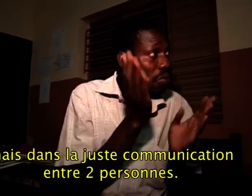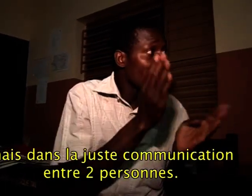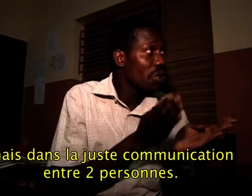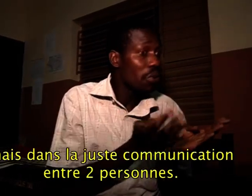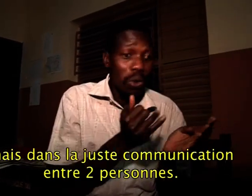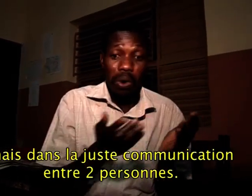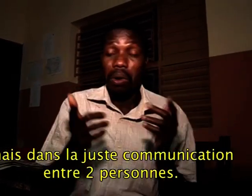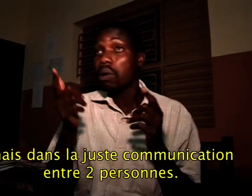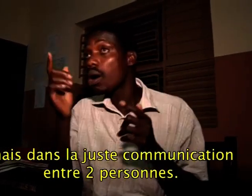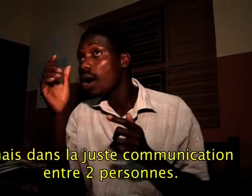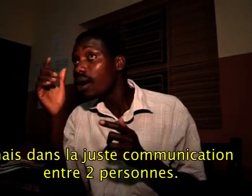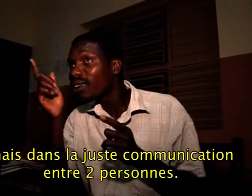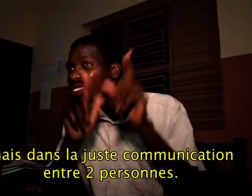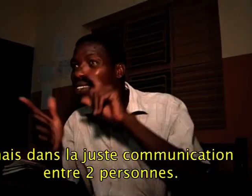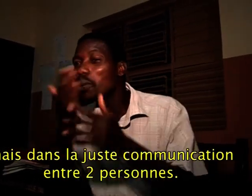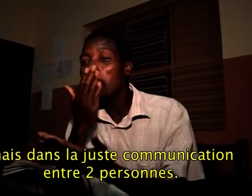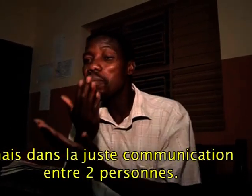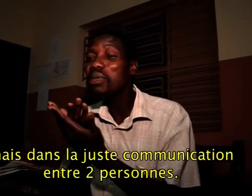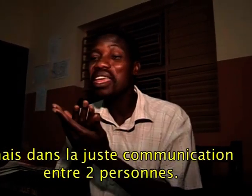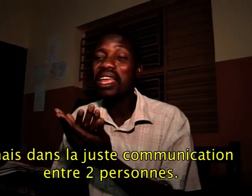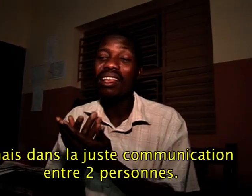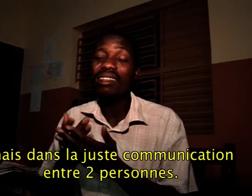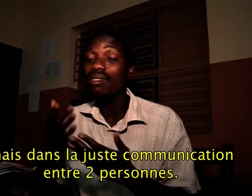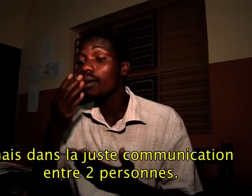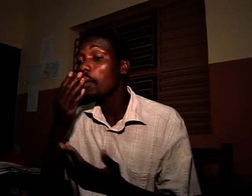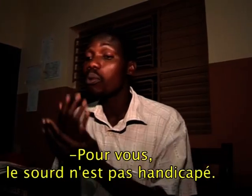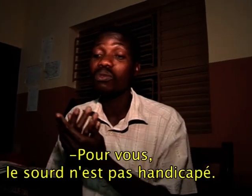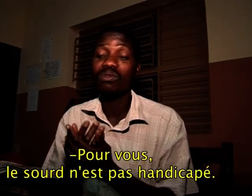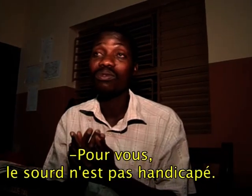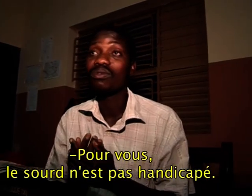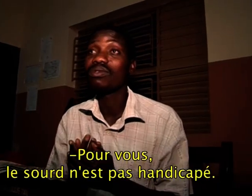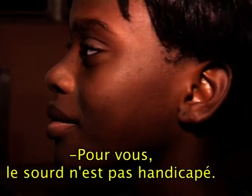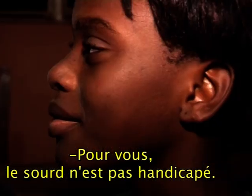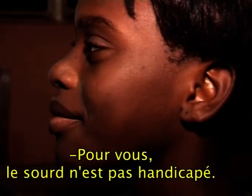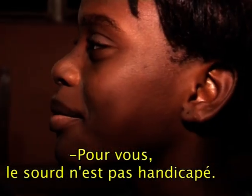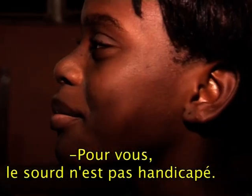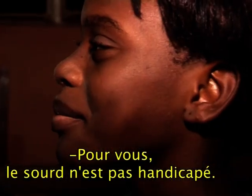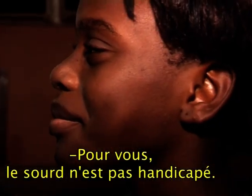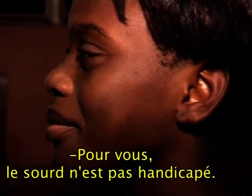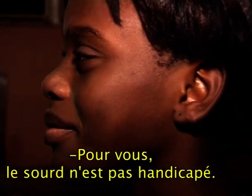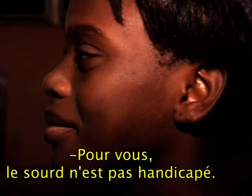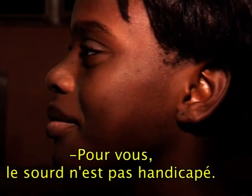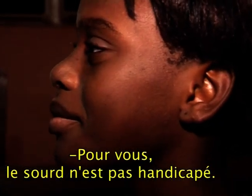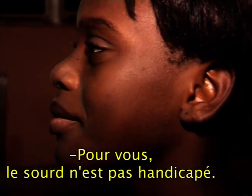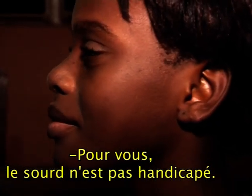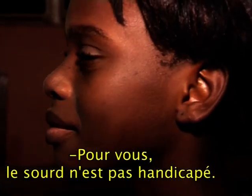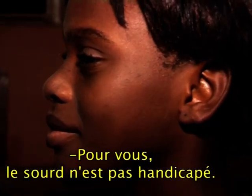l'aide et qu'on permet simplement à deux personnes d'être à égalité et de communiquer. Vous rejetez d'ailleurs le terme handicapé associé à la personne